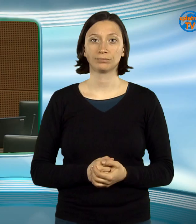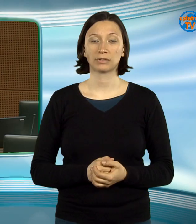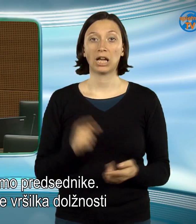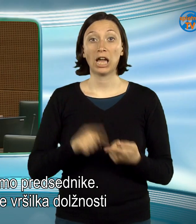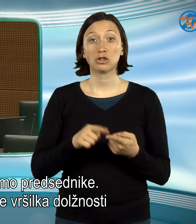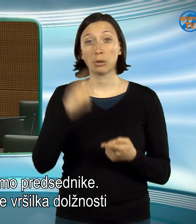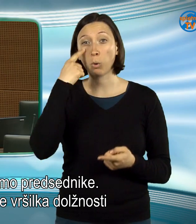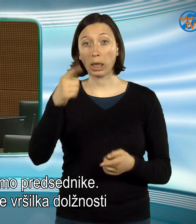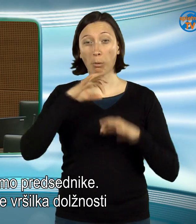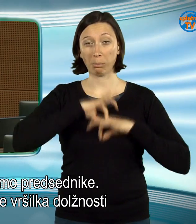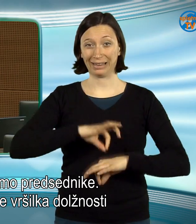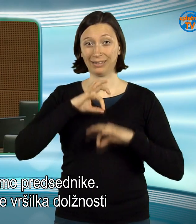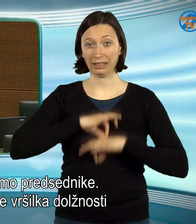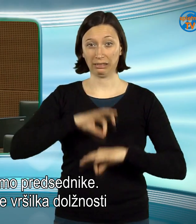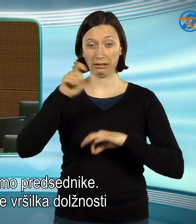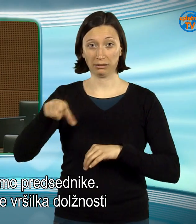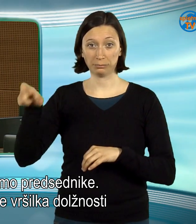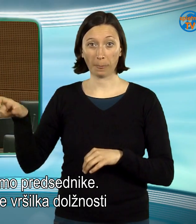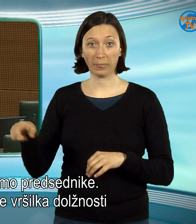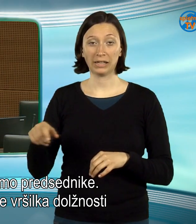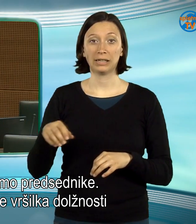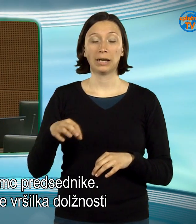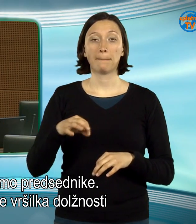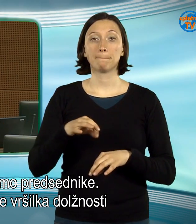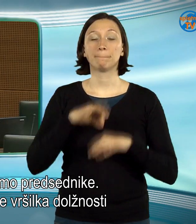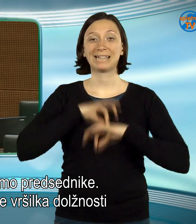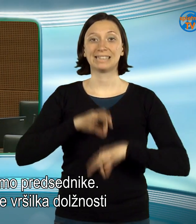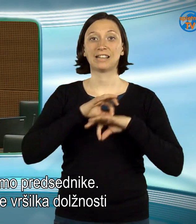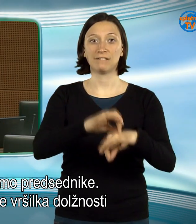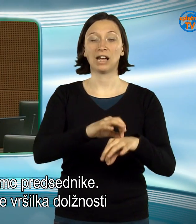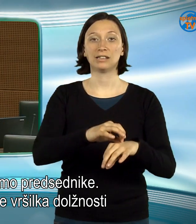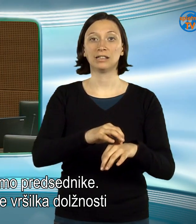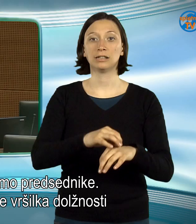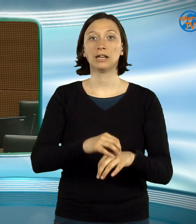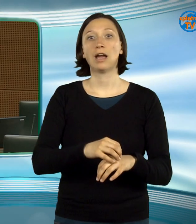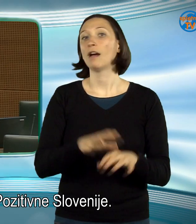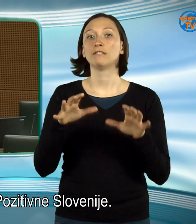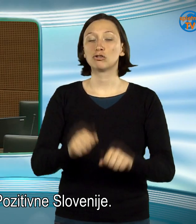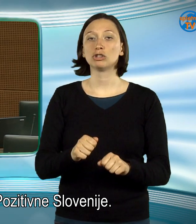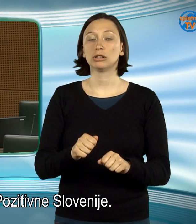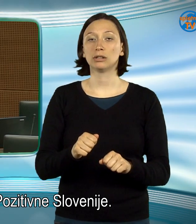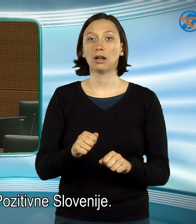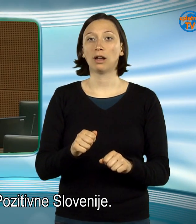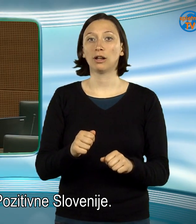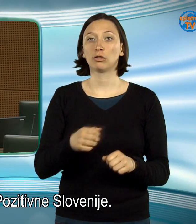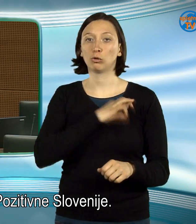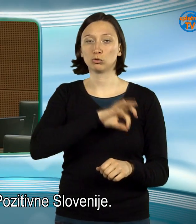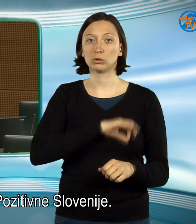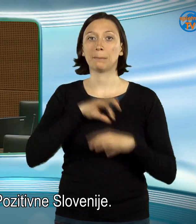In če pogledamo predsednike, mandatarka, vršilka dolžnosti predsednice Pozitivne Slovenije, pravzaprav